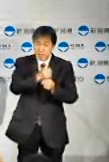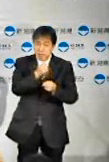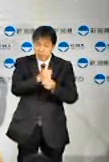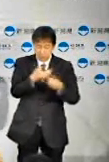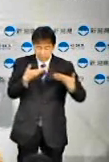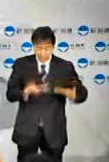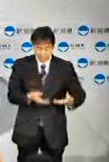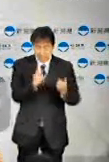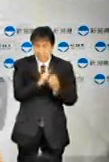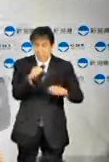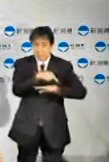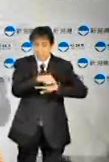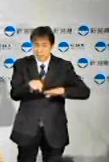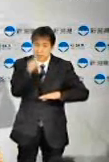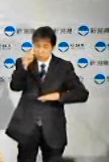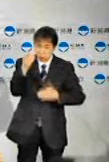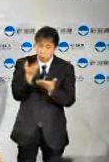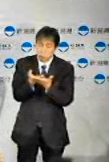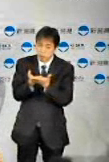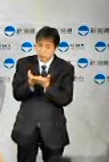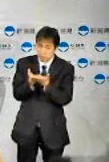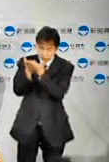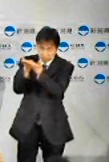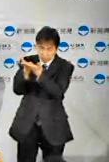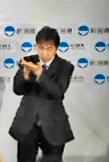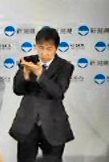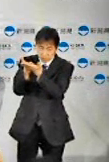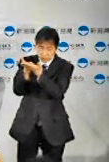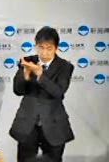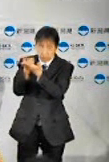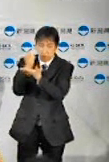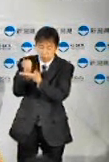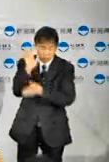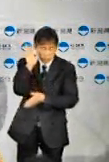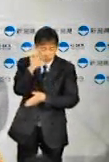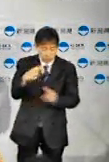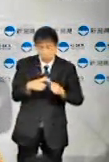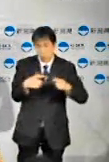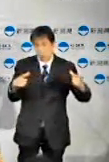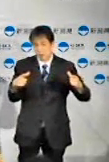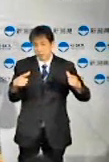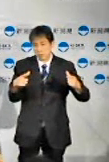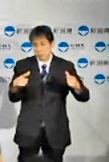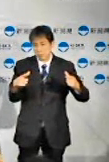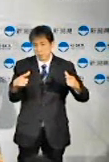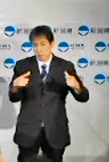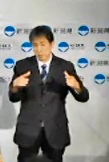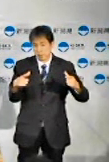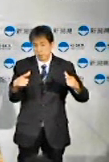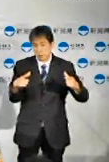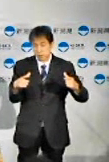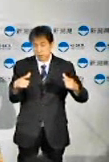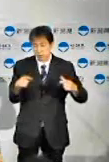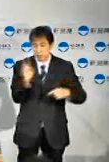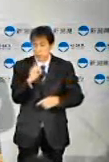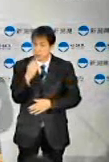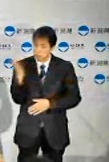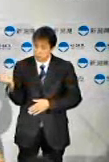も含めてですね、何か求めていくことっていうのが、このほか今後増えていくのか、国に対して。